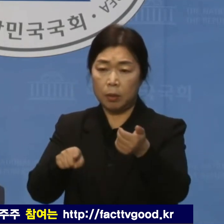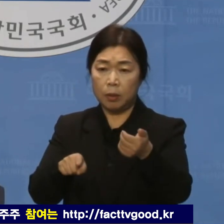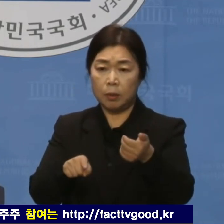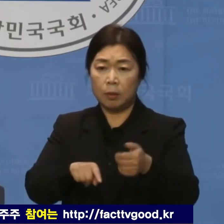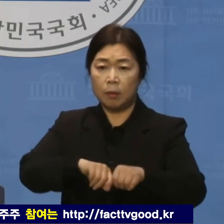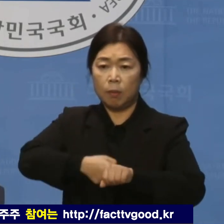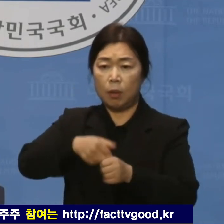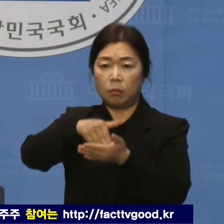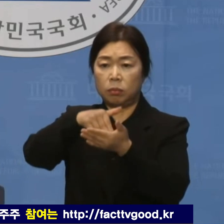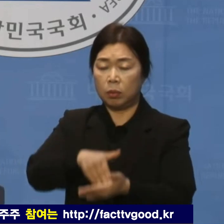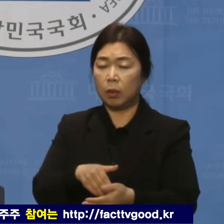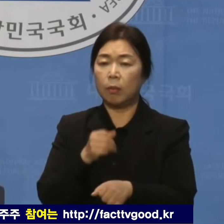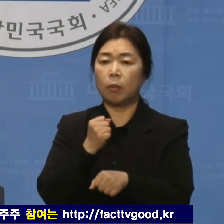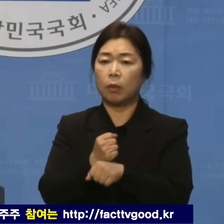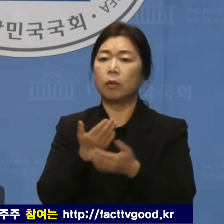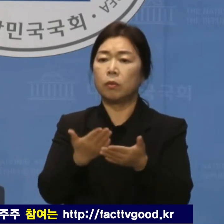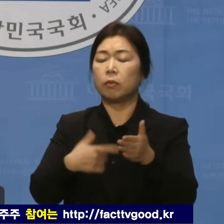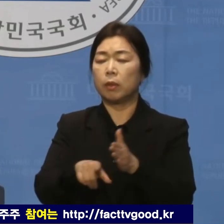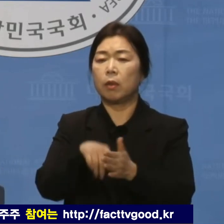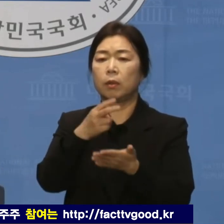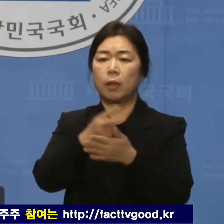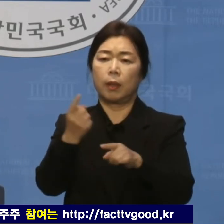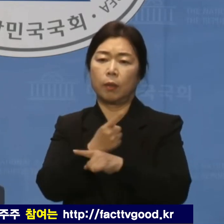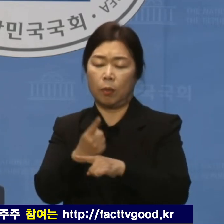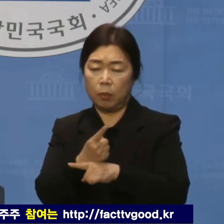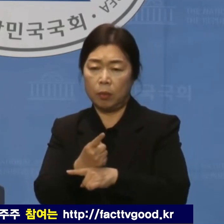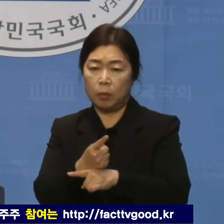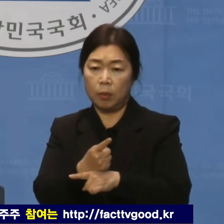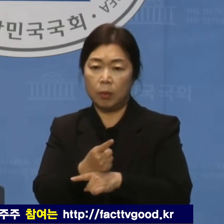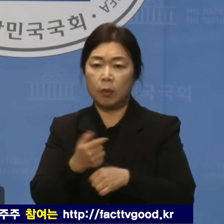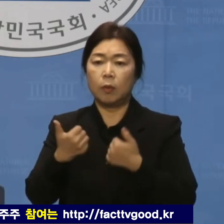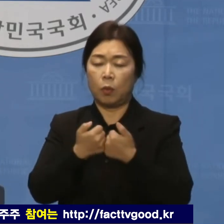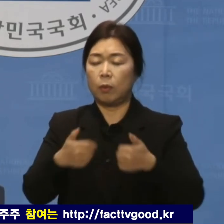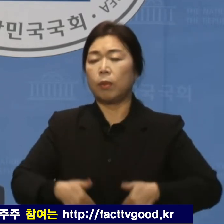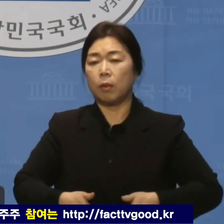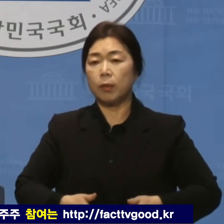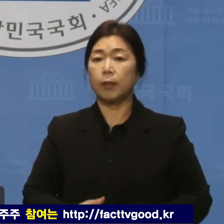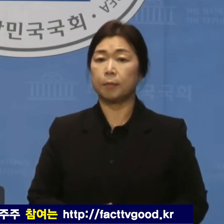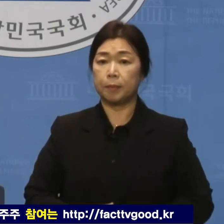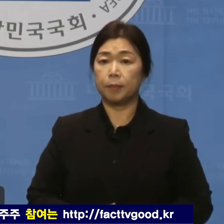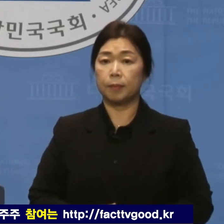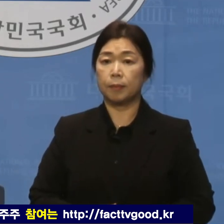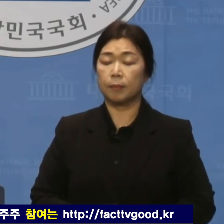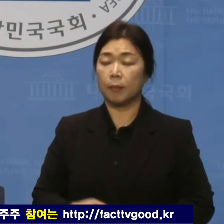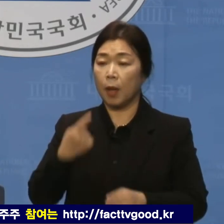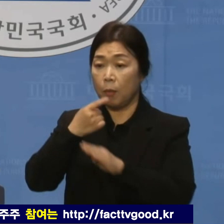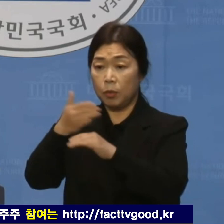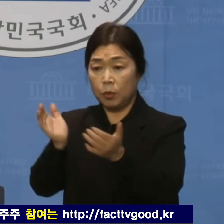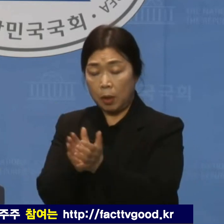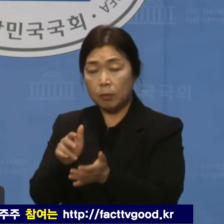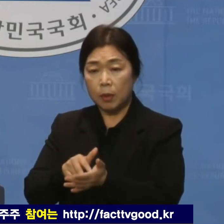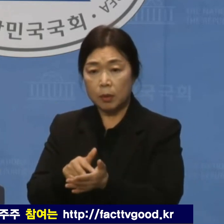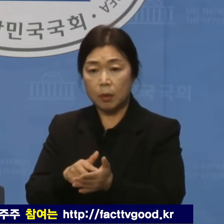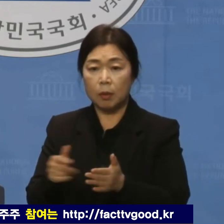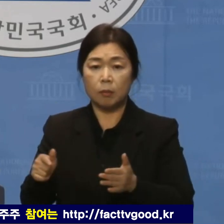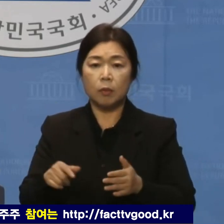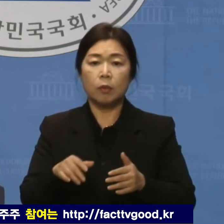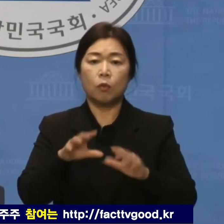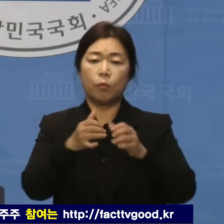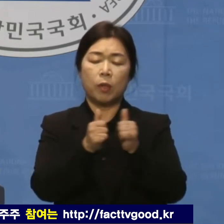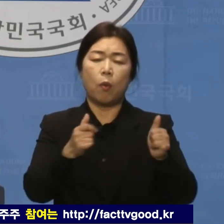야당과 협의에서야 할 것입니다 더 국민 눈높이에 맞는 제도 개선을 위해